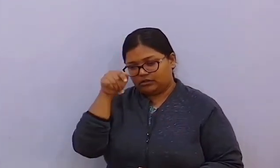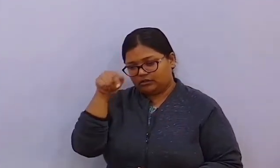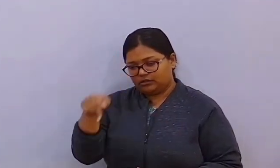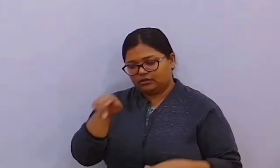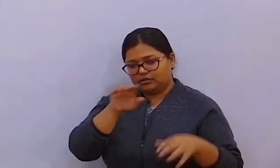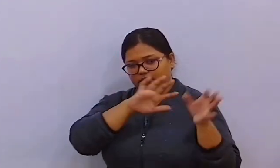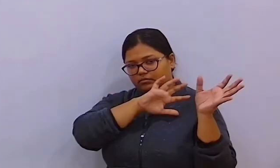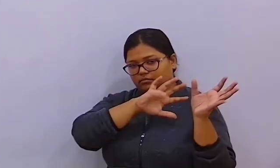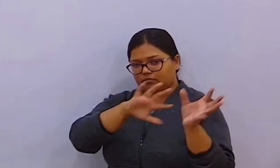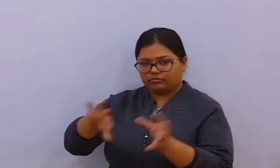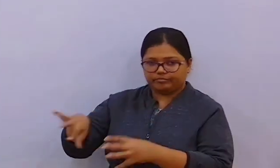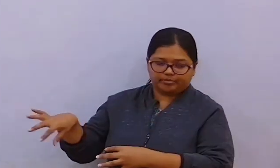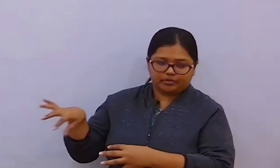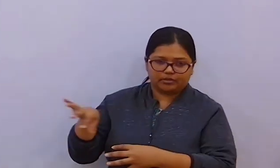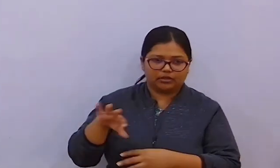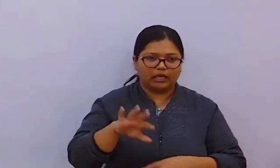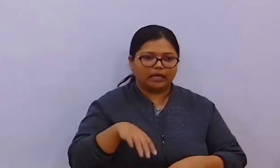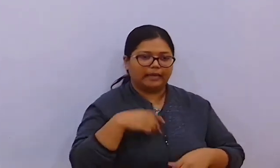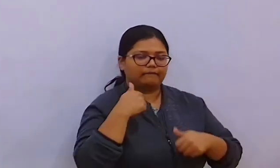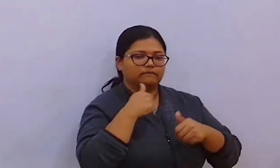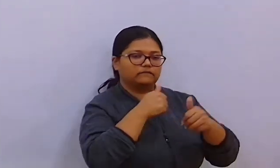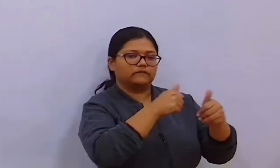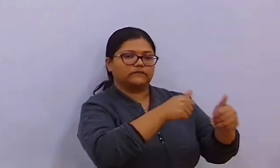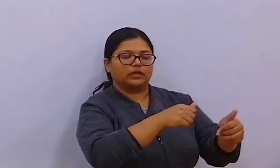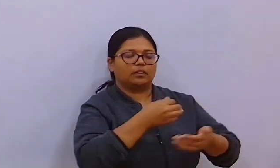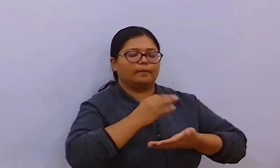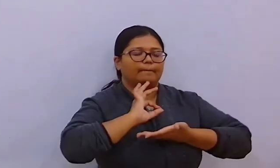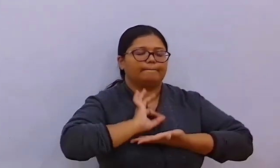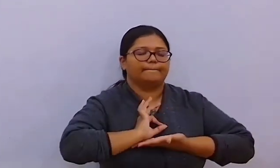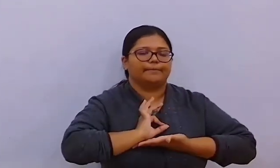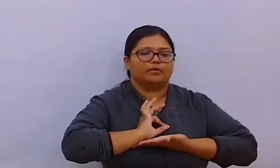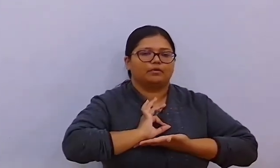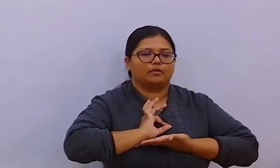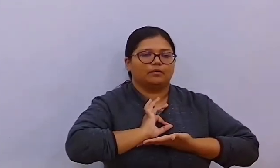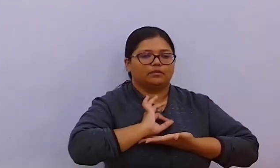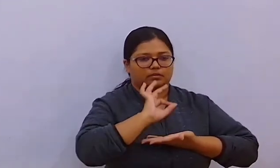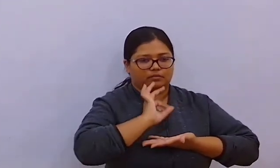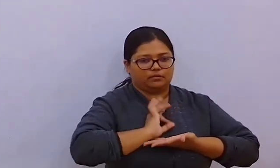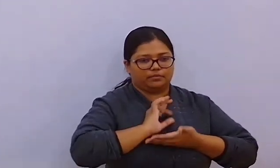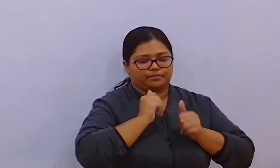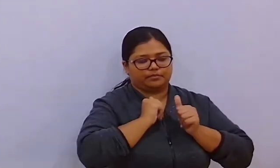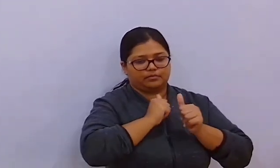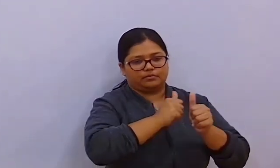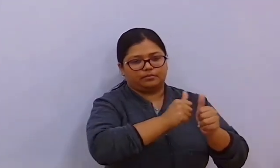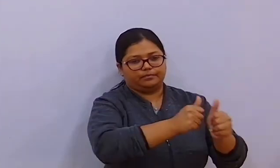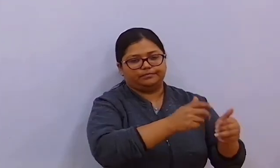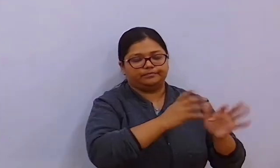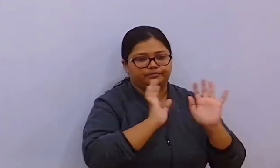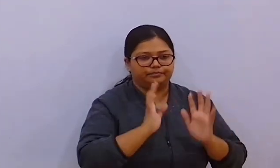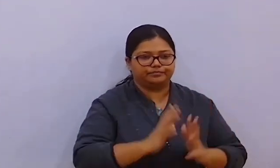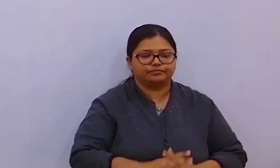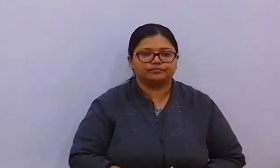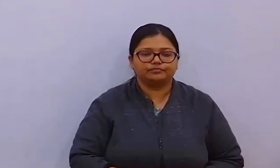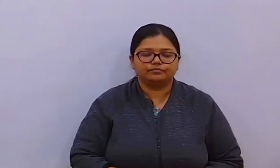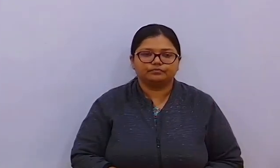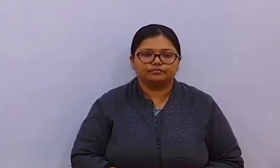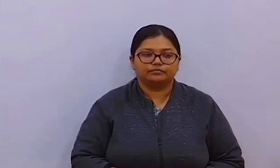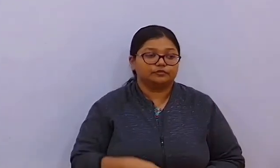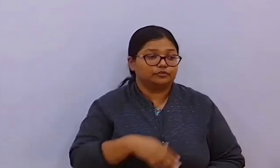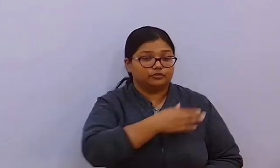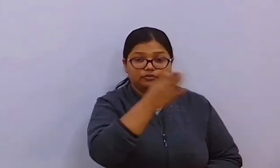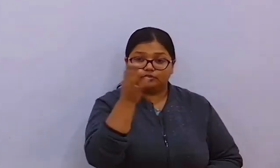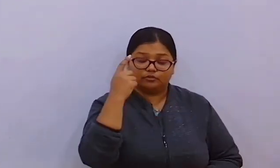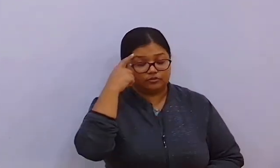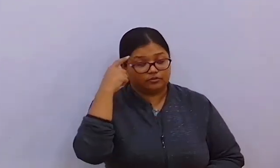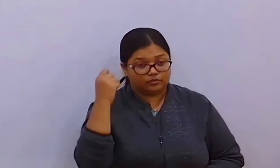हैं लेकिन जो महत्वपूर्ण नहीं है, तो उनके हमें सिर्फ नाम याद होना चाहिए कि अशोक के बाद कौन कौन से राजा आए हैं। ठीक